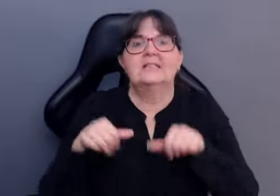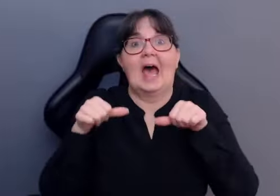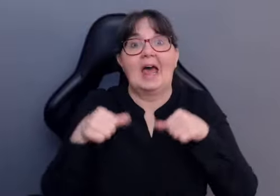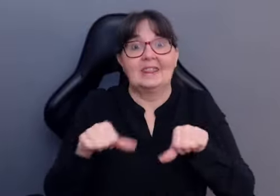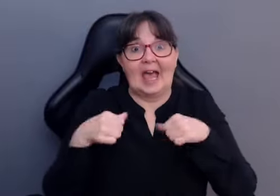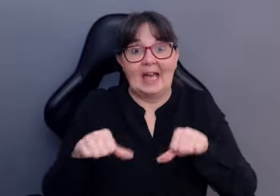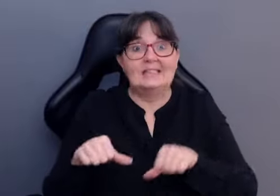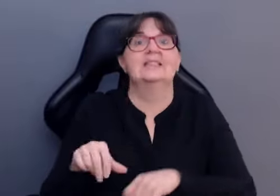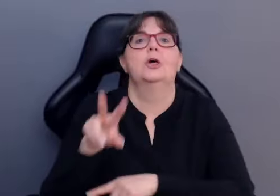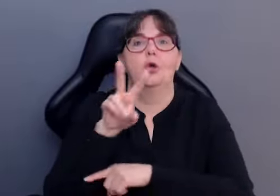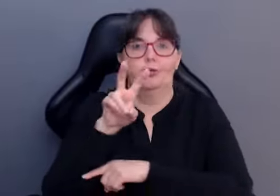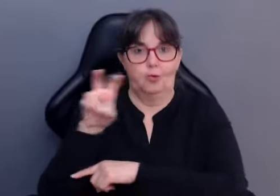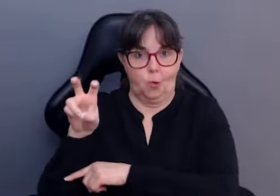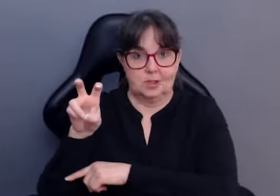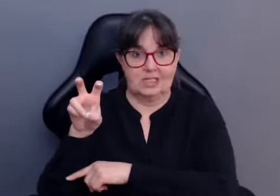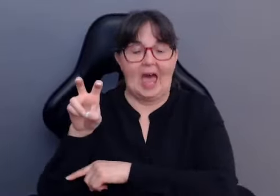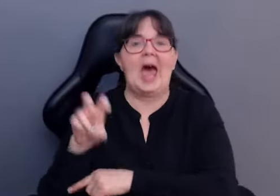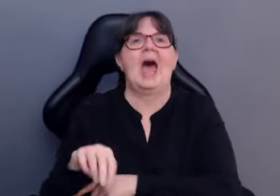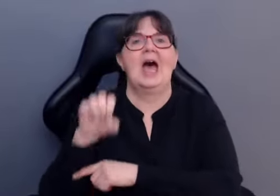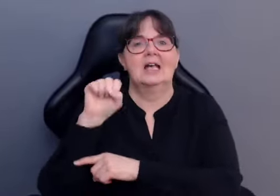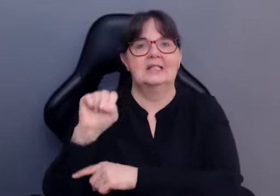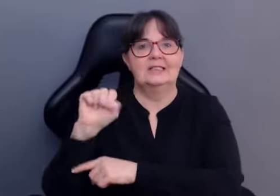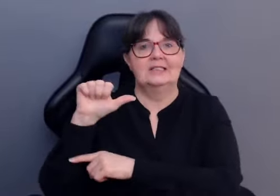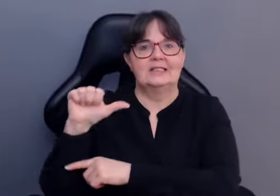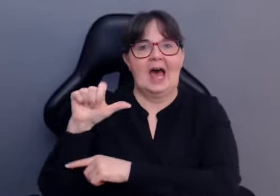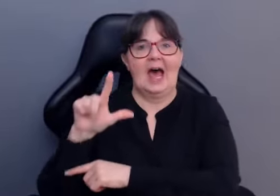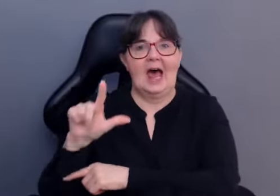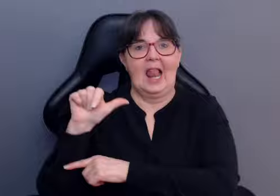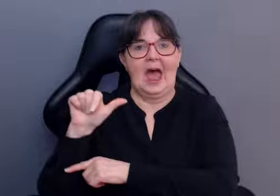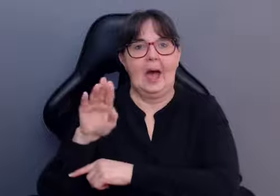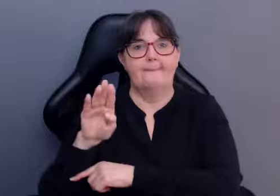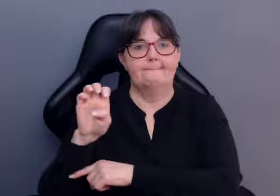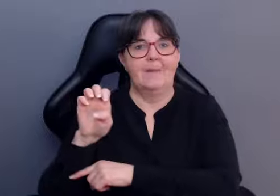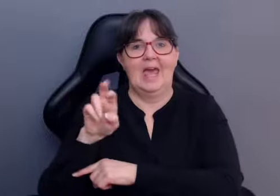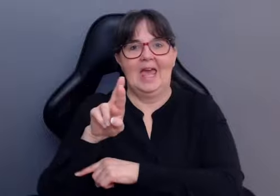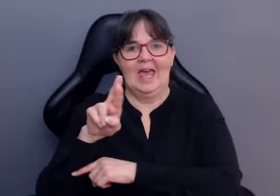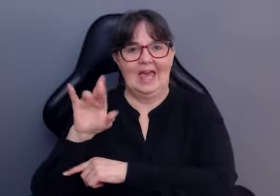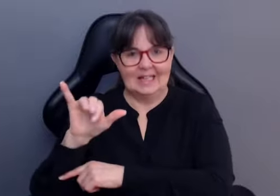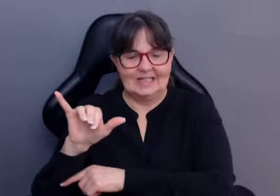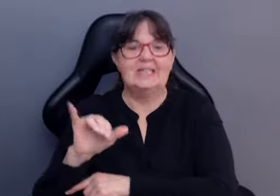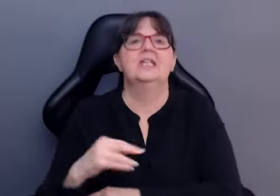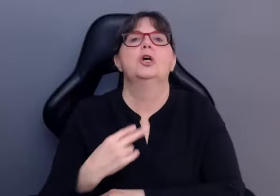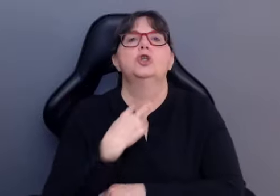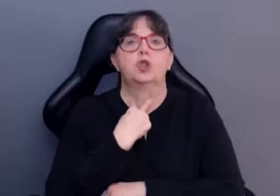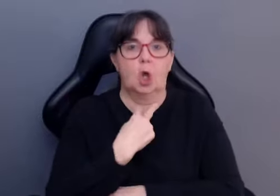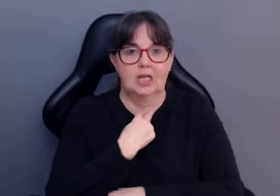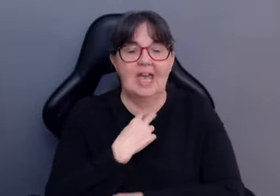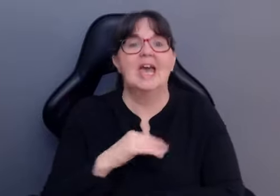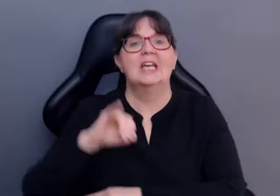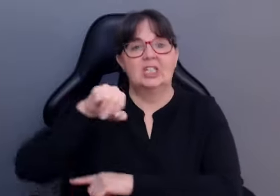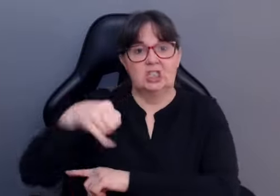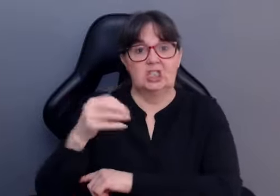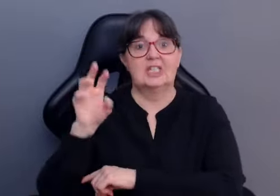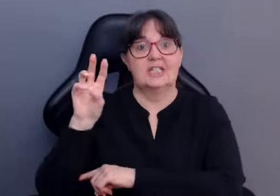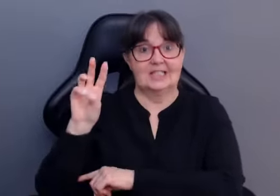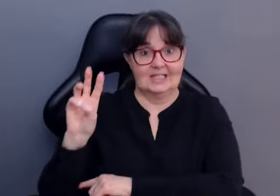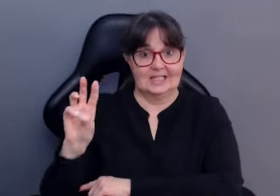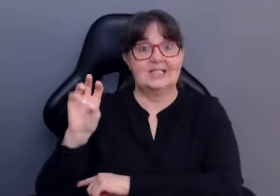au 200 rue de Salaberry, Joliette, J6E 4G1.